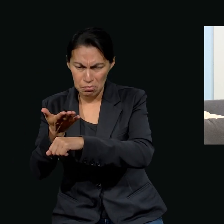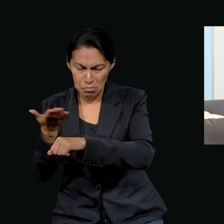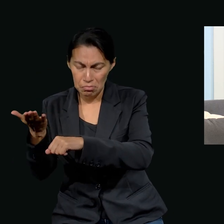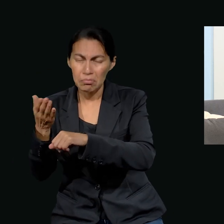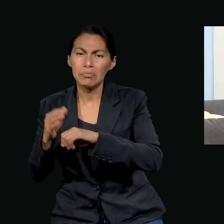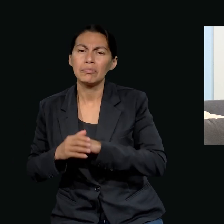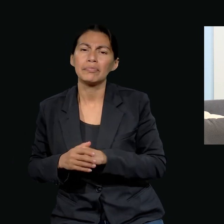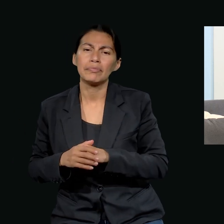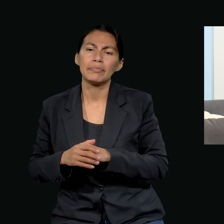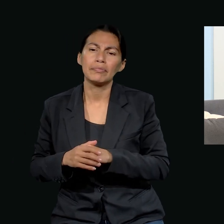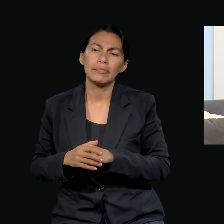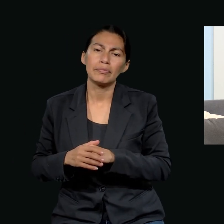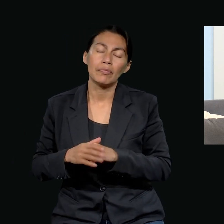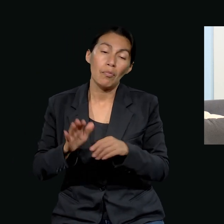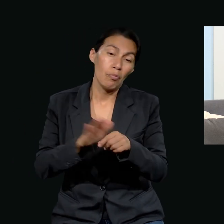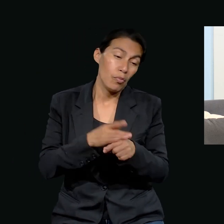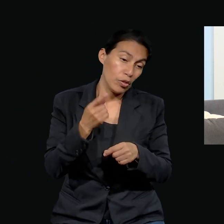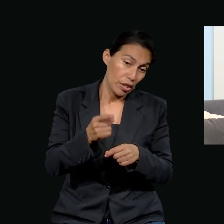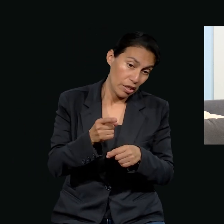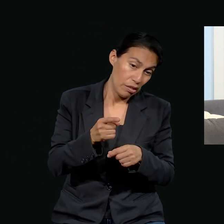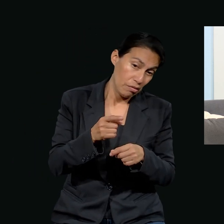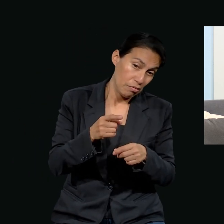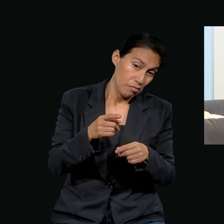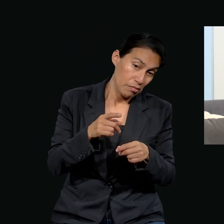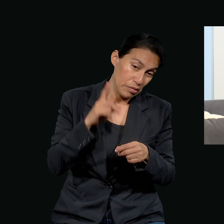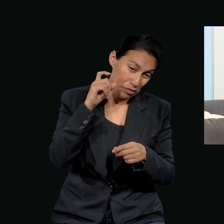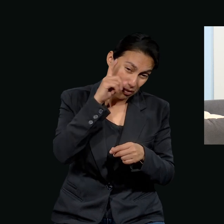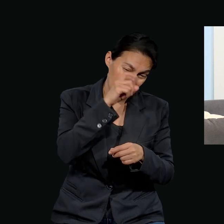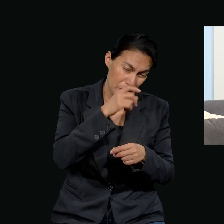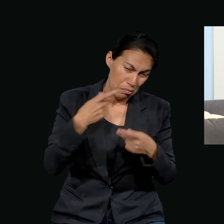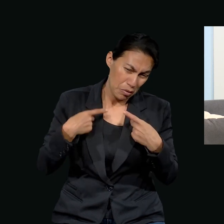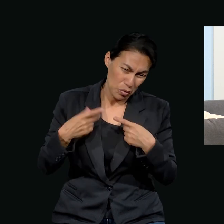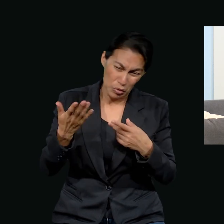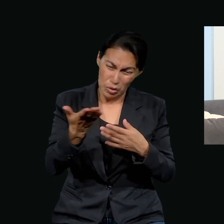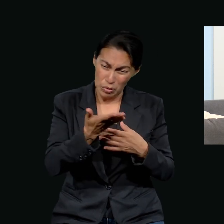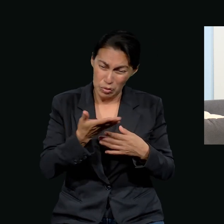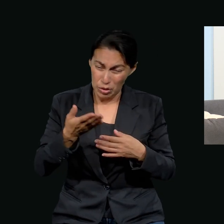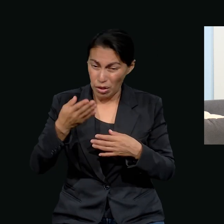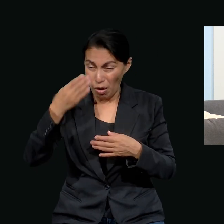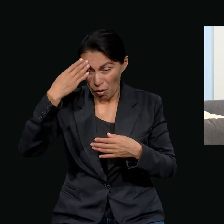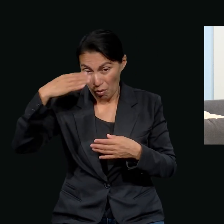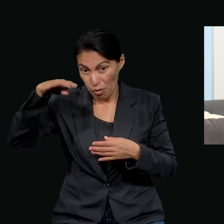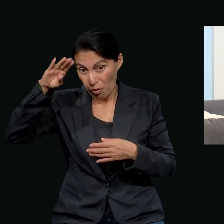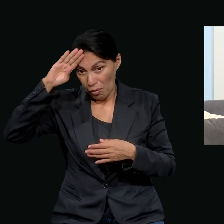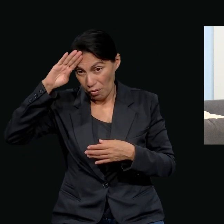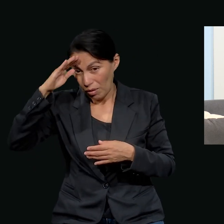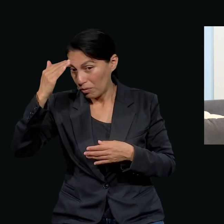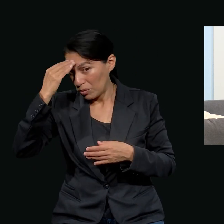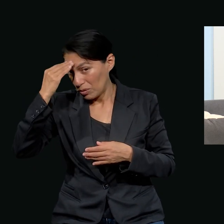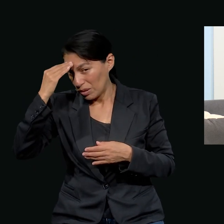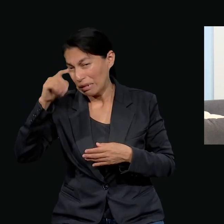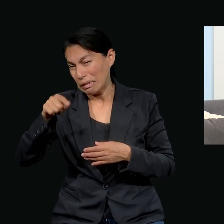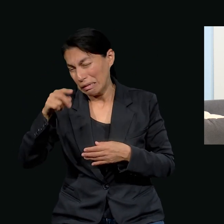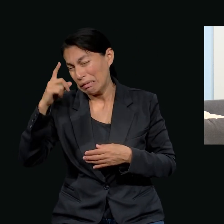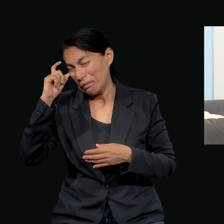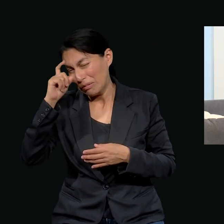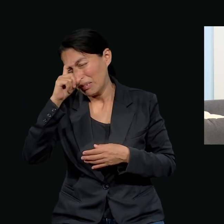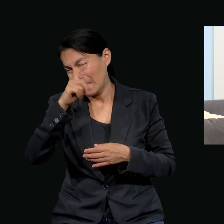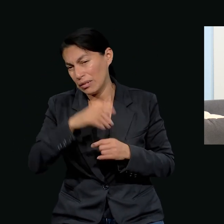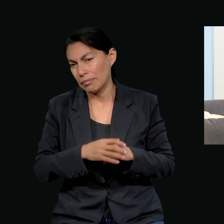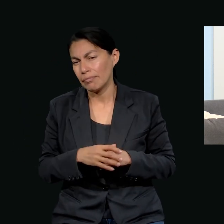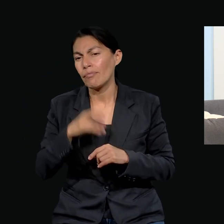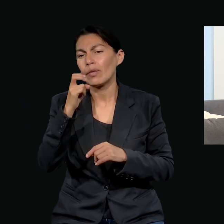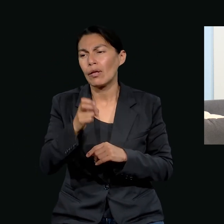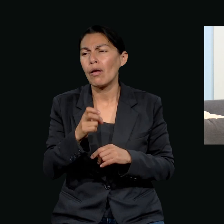historia conocida de todo el mundo. Digo, de todo el mundo que conoce de Cuba, ¿no? Y entonces empezamos a reunirnos